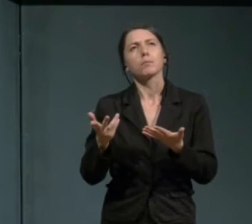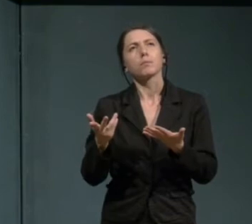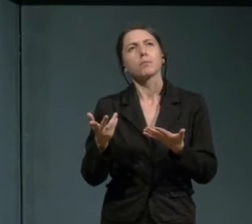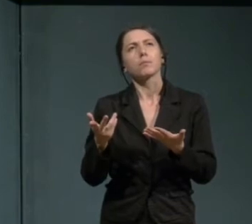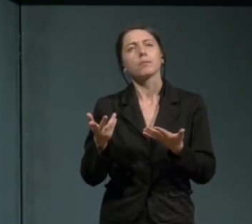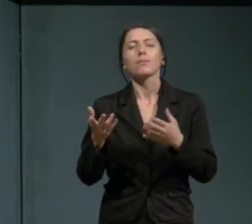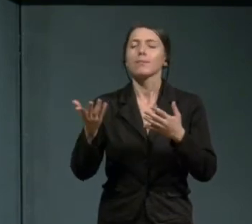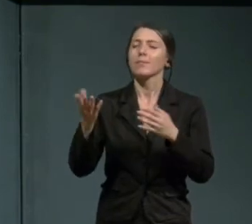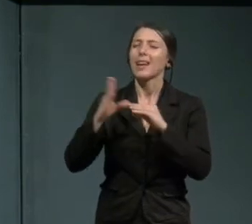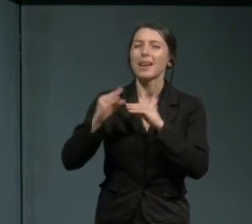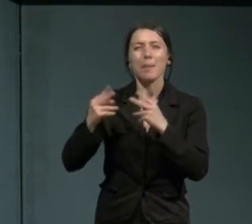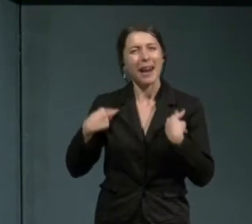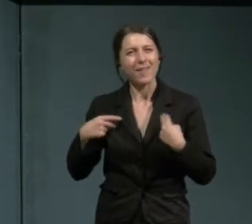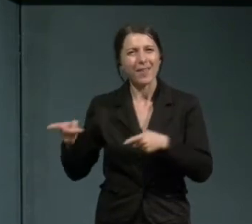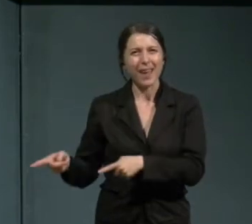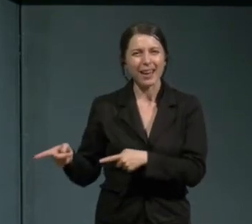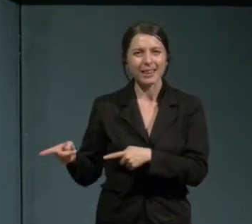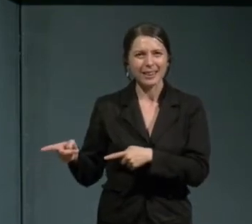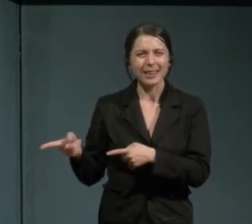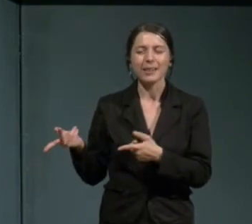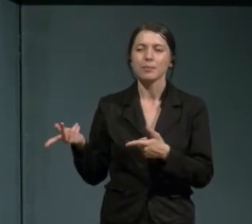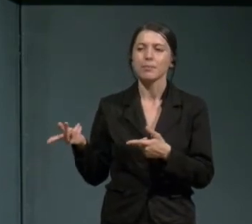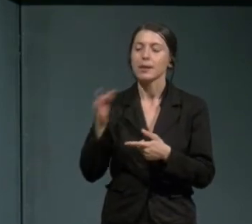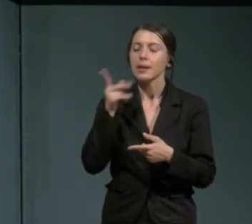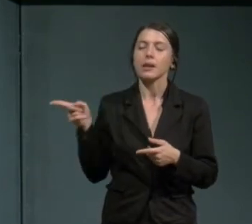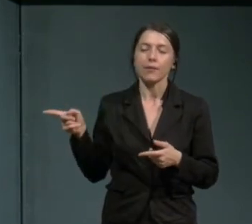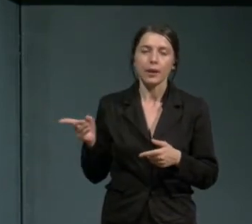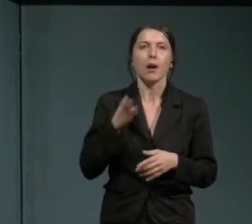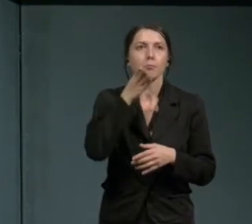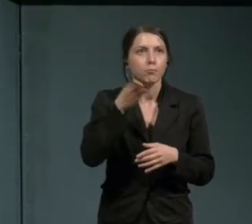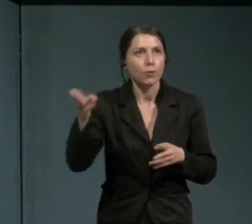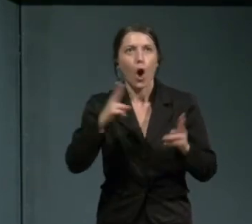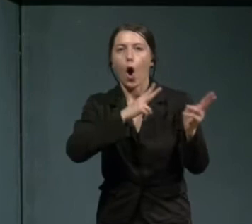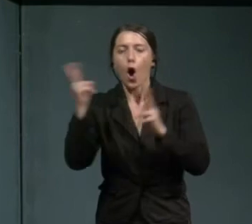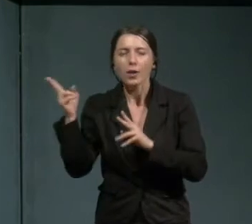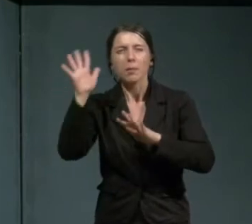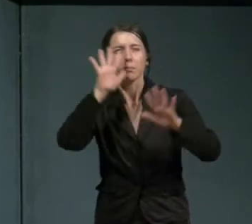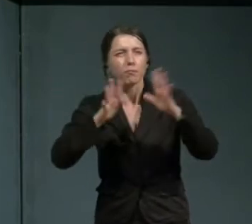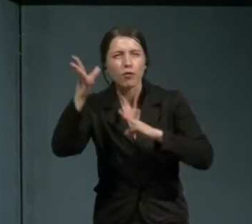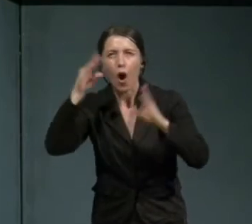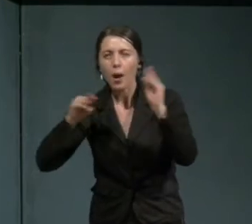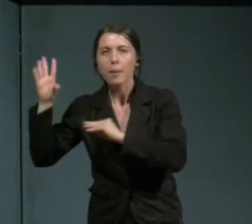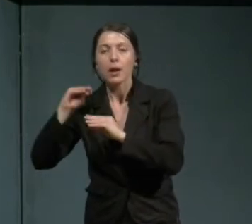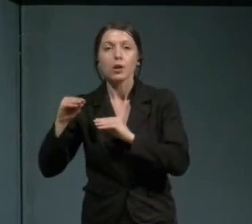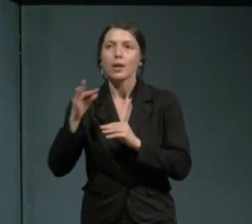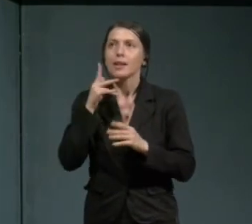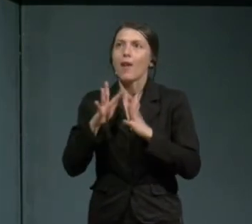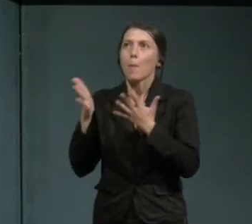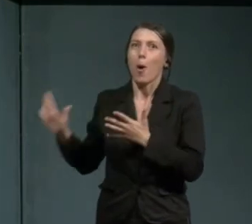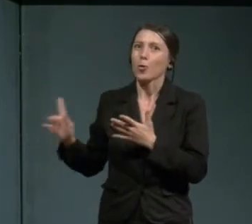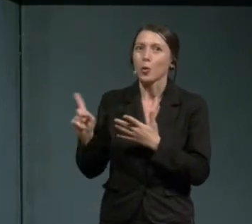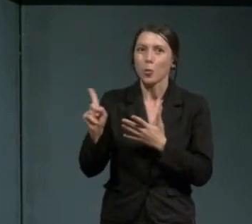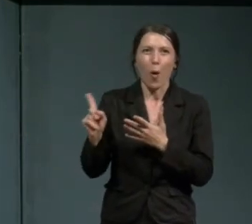riparare i viventi che si è andata negli ospedali ti sei informato ti sei appropriata di un mondo che non è noto quando